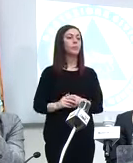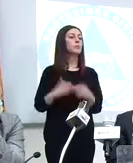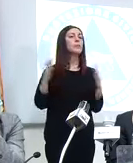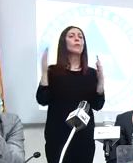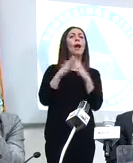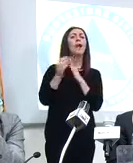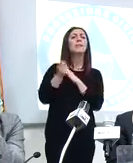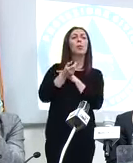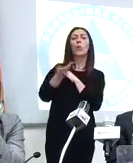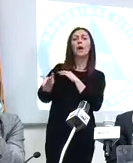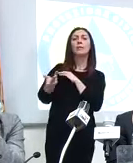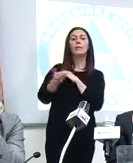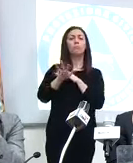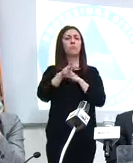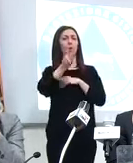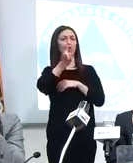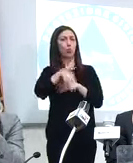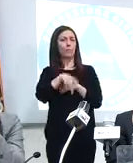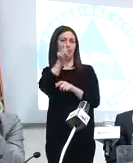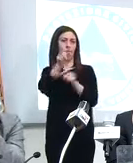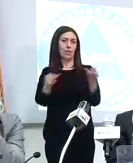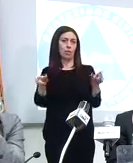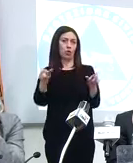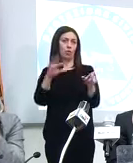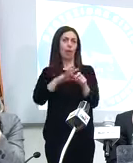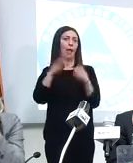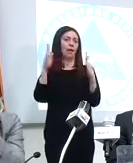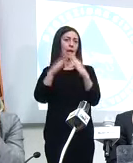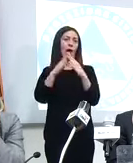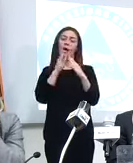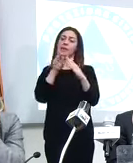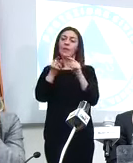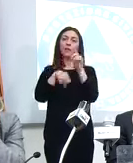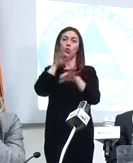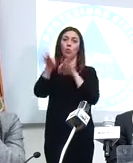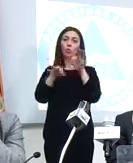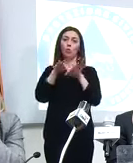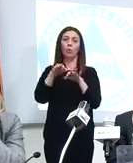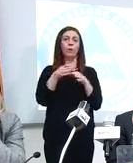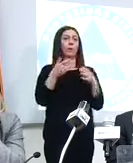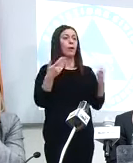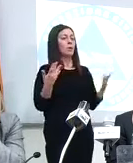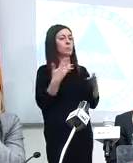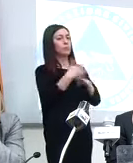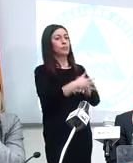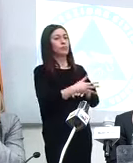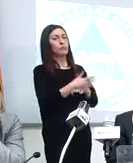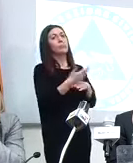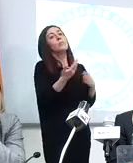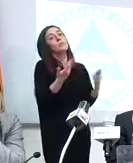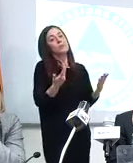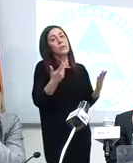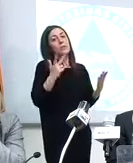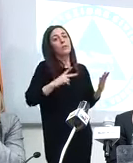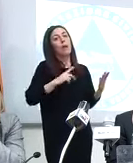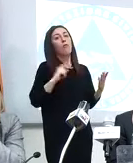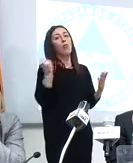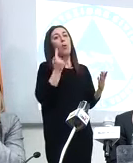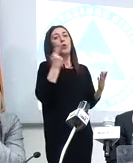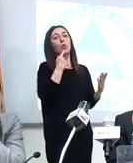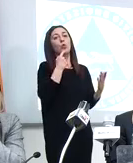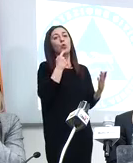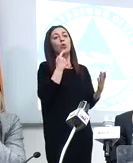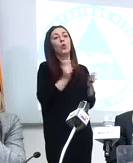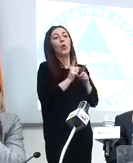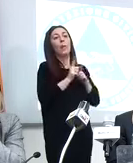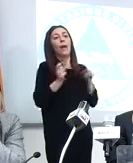circa 2.000. Vabbè, no, apprezzo la vostra modestia, pensavo che qualcuno avesse il coraggio di dire che il Veneto non ha fatto gli